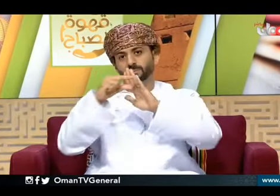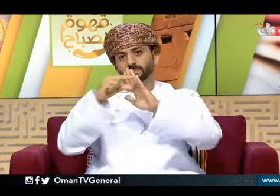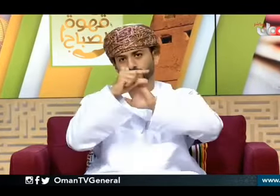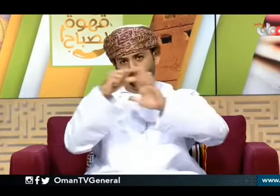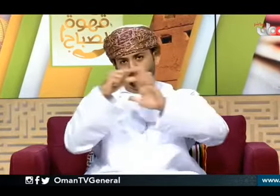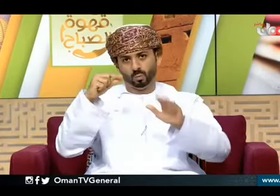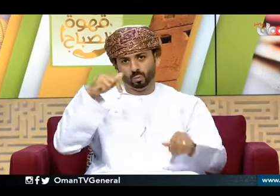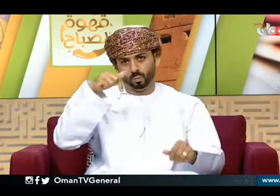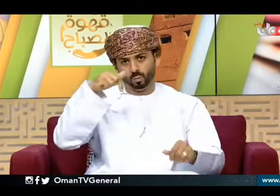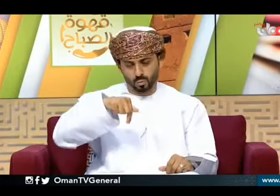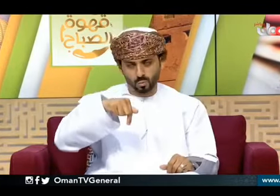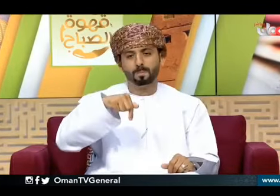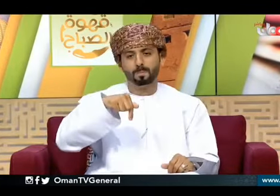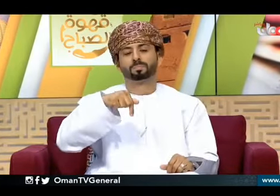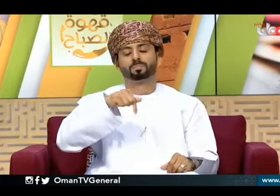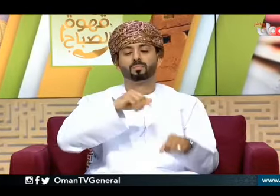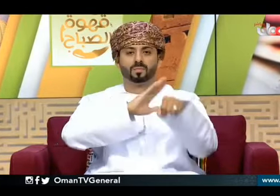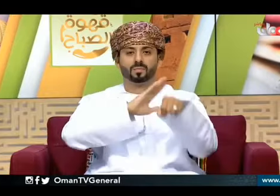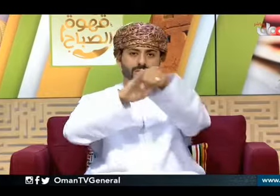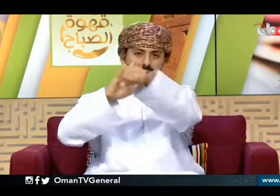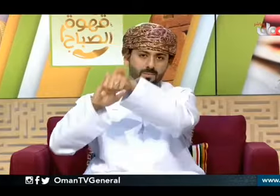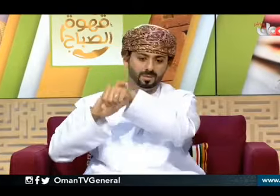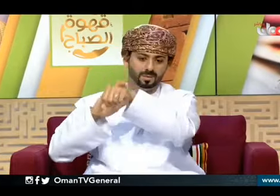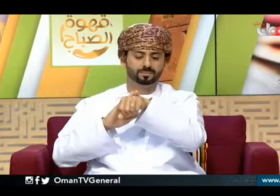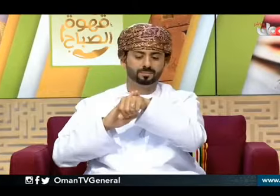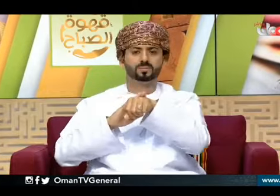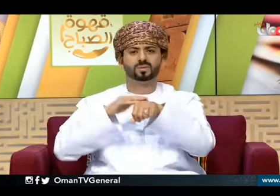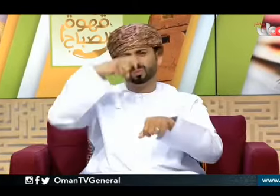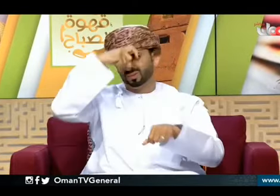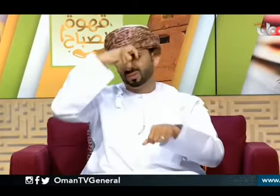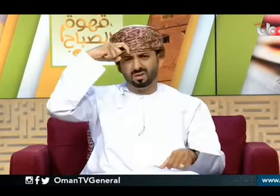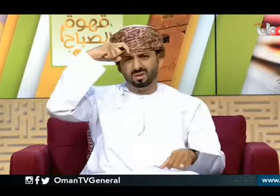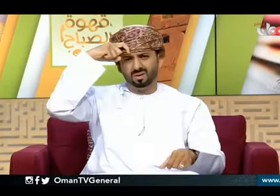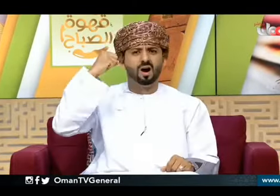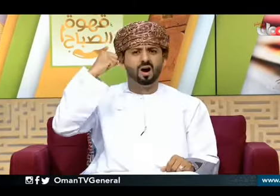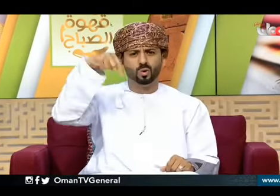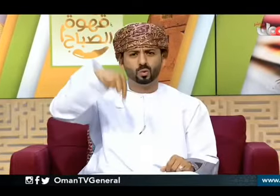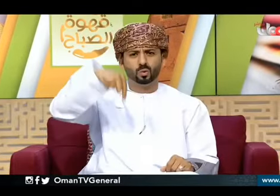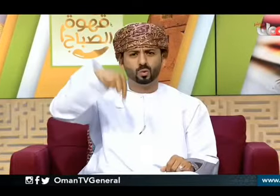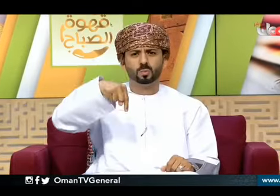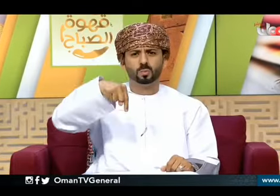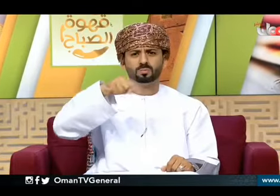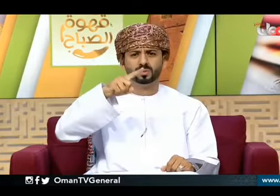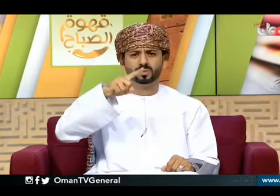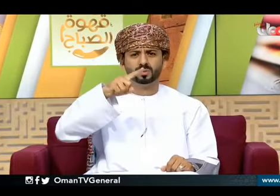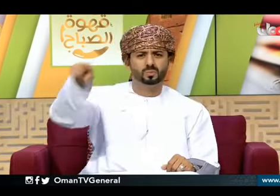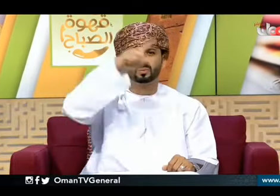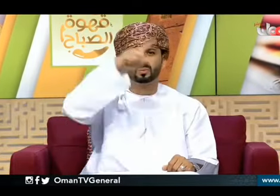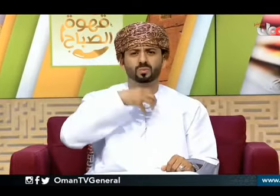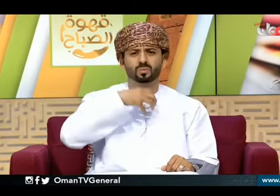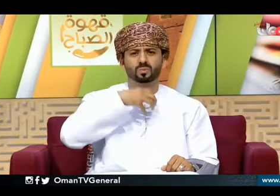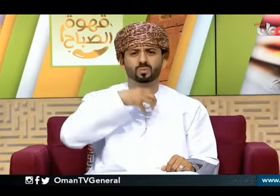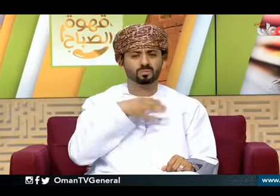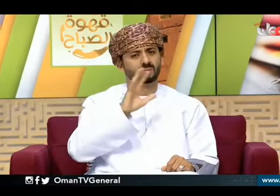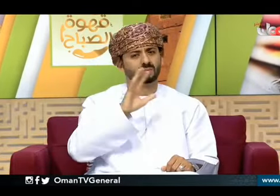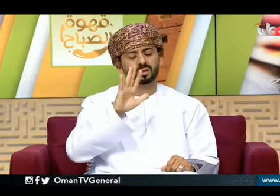اليوم أيضا موضوعنا واللي راح نخبركم عنه هو الصيف. الآن نحن في